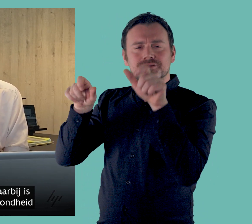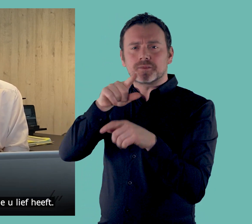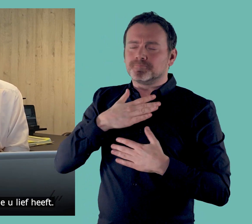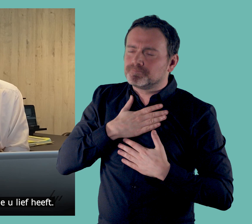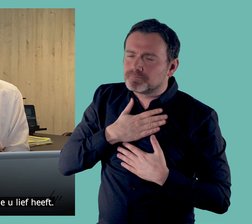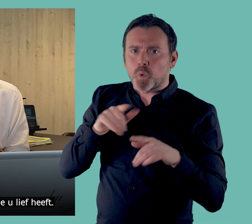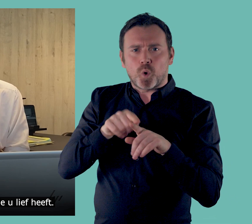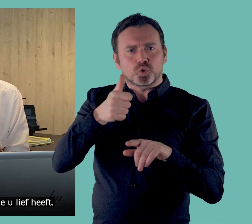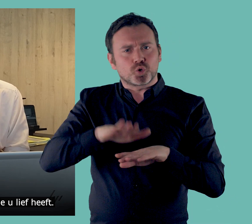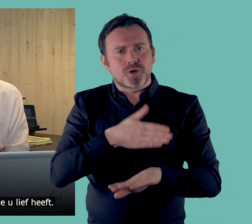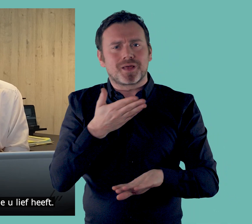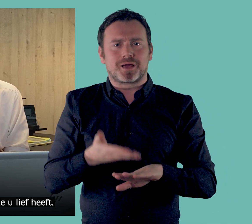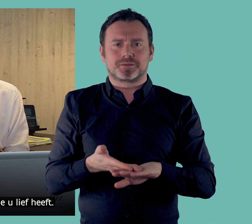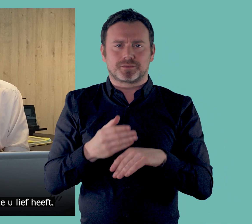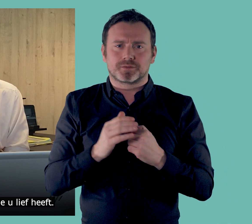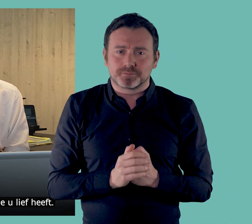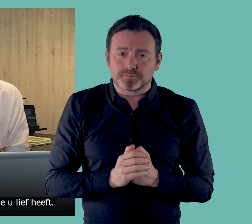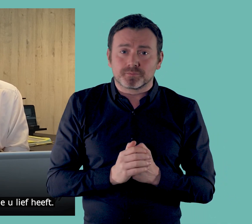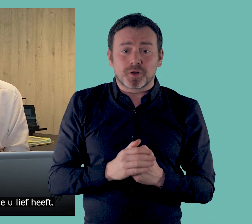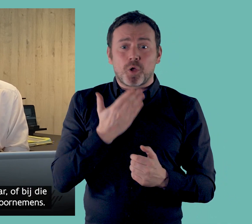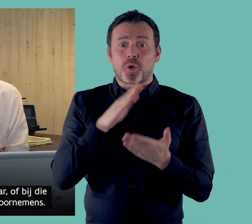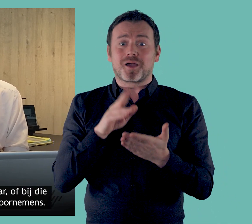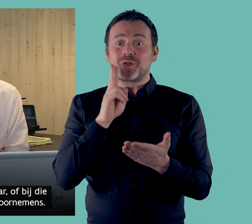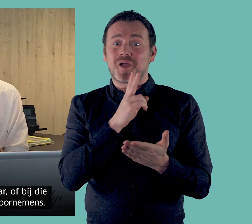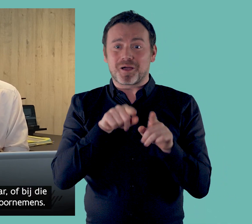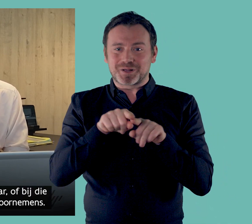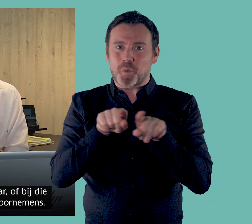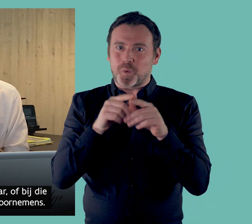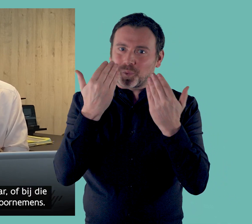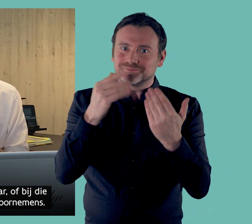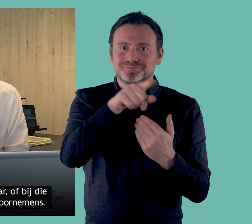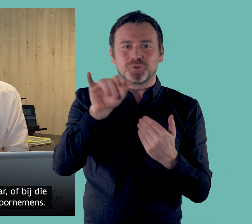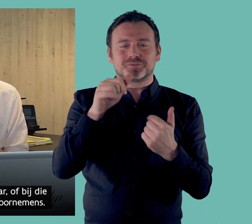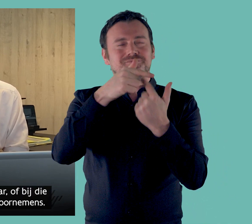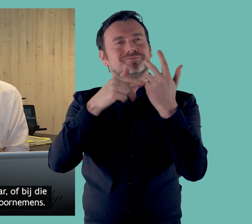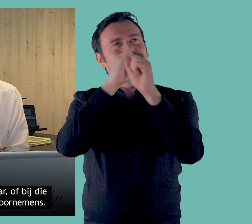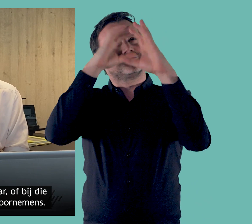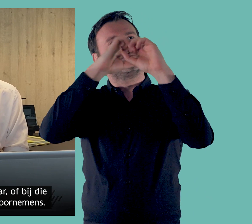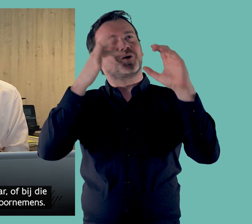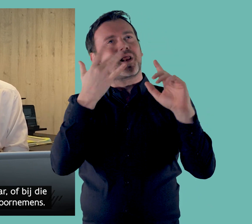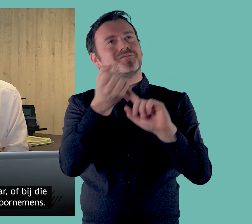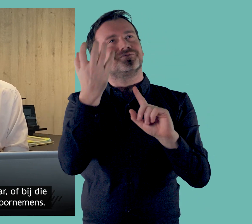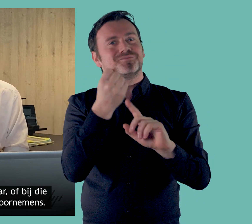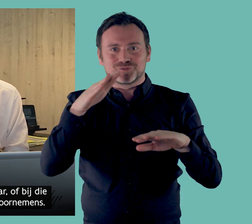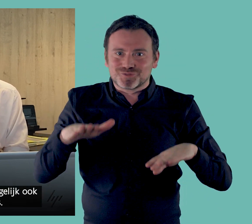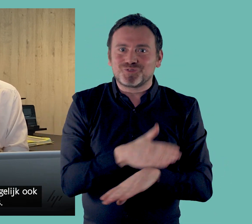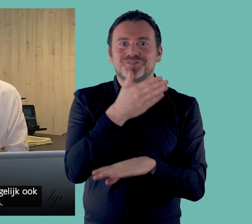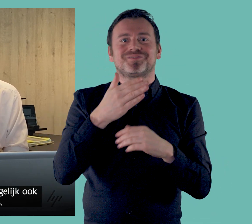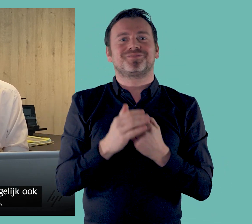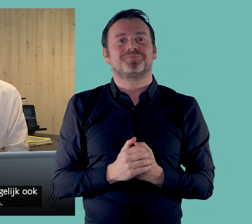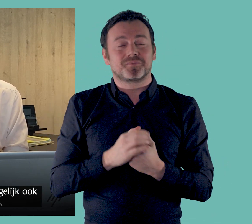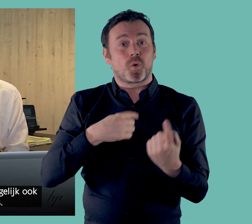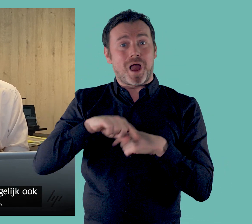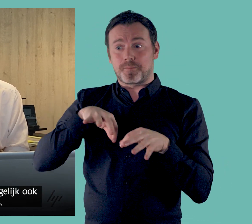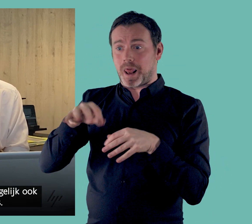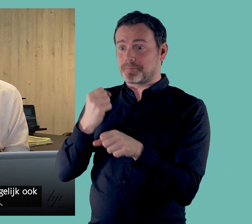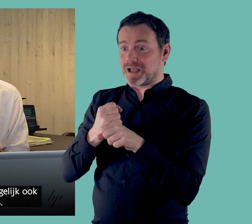gezondheid voor u en voor alle mensen die u lief heeft. Bij een gelukkig nieuwjaar, bij die periode, horen ook goeie voornemens en die hebben wij wel